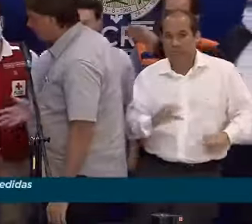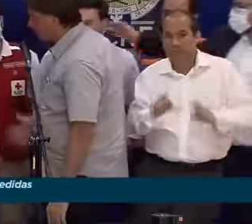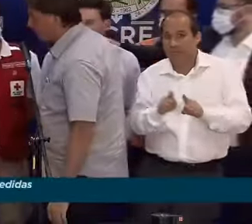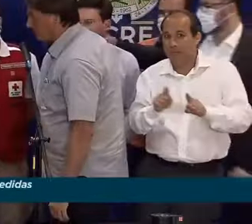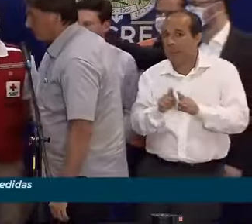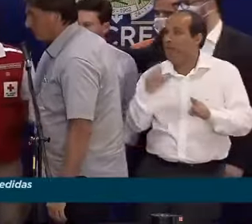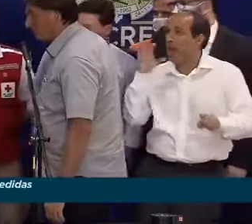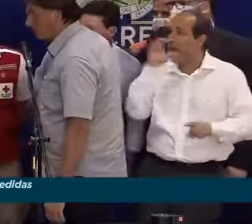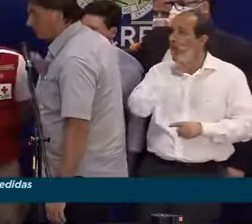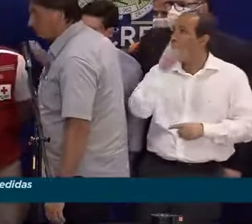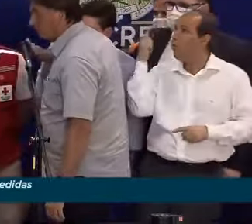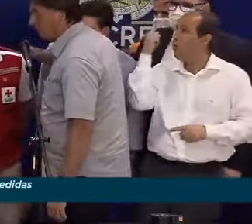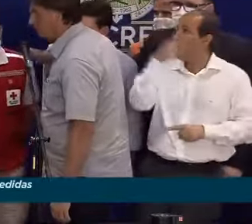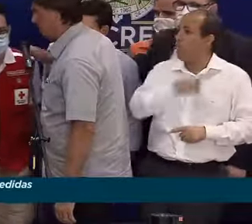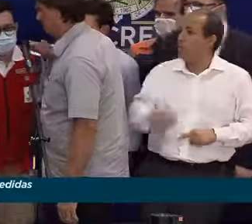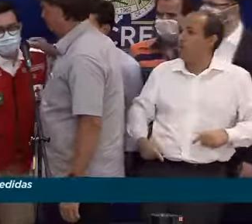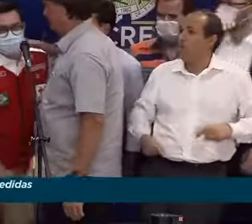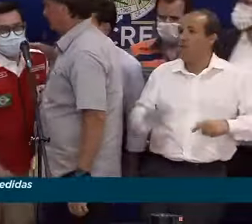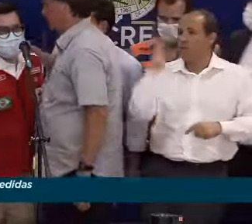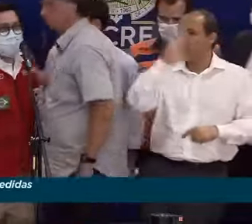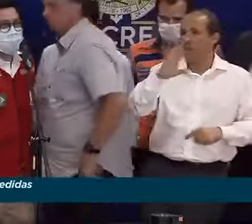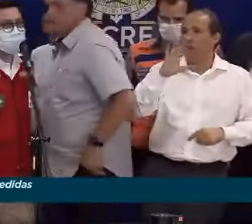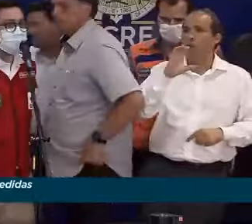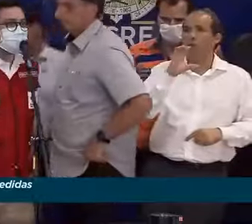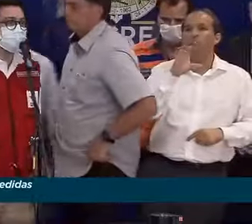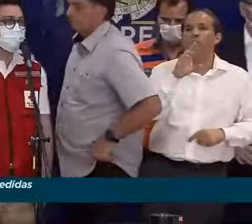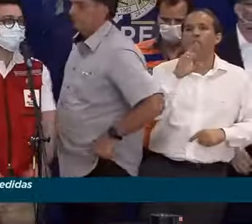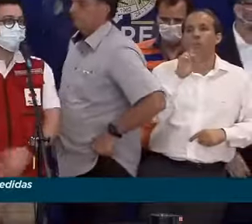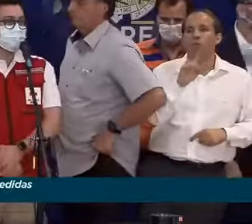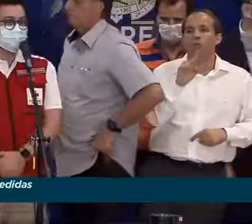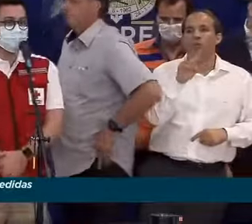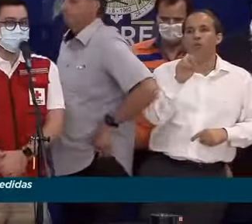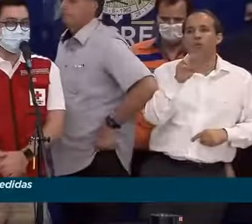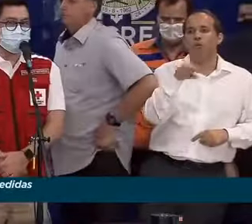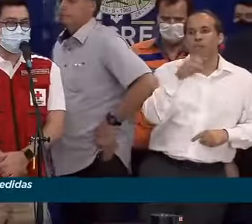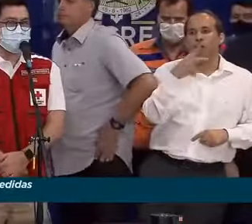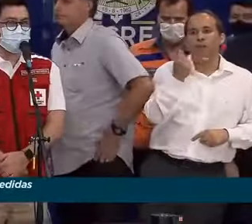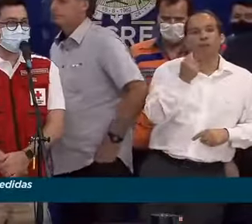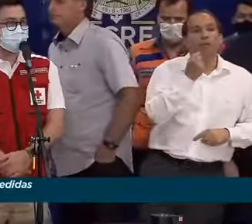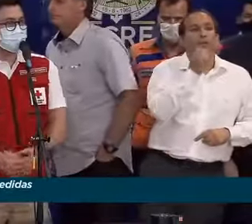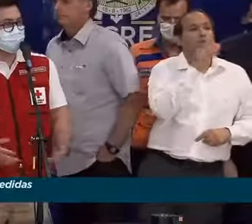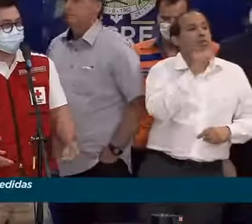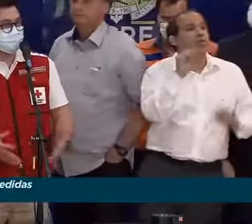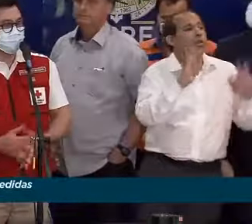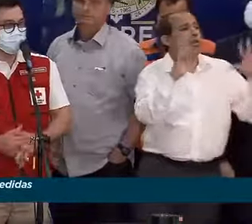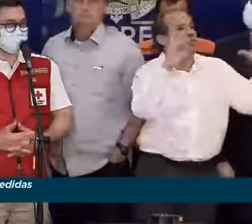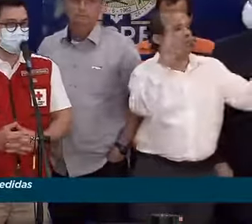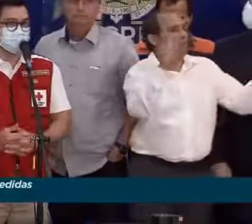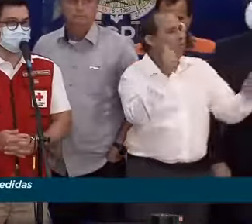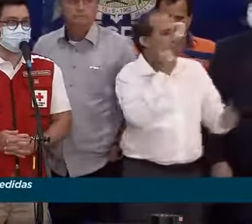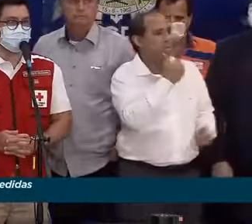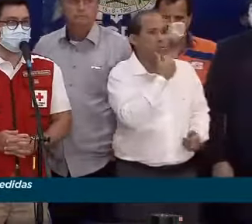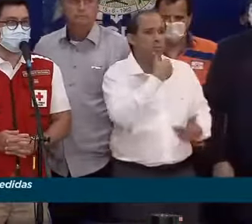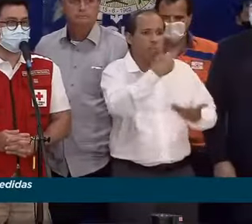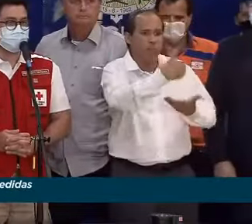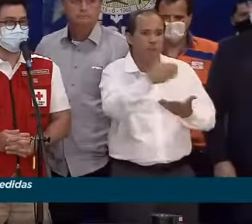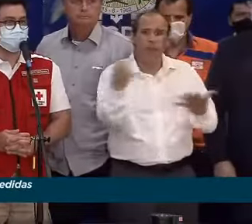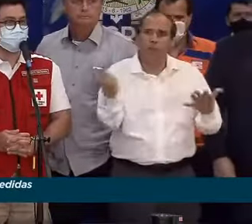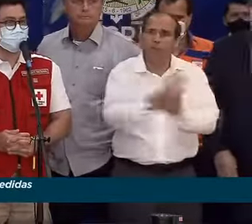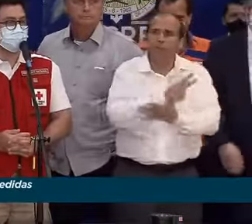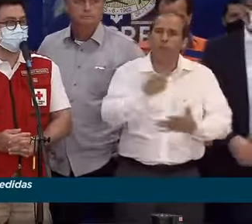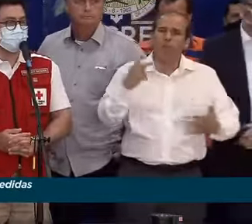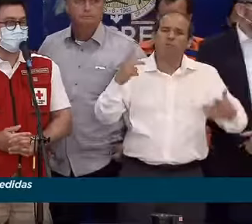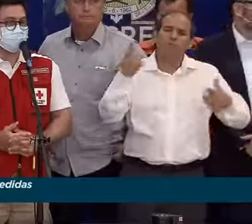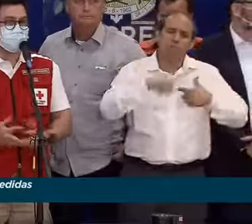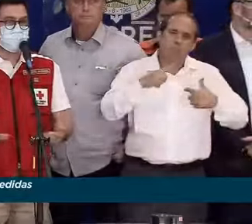Rapidamente aqui, o nosso presidente nacional da Cruz Vermelha. Bom dia a todos e a todas. Bom, para atender esse estado de calamidade,